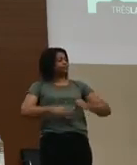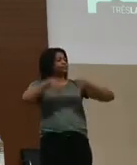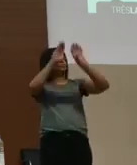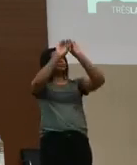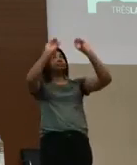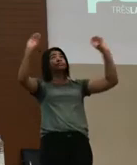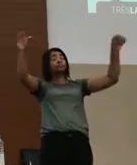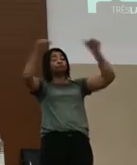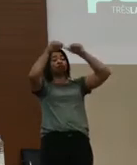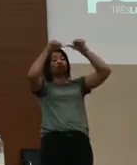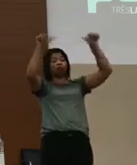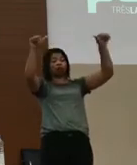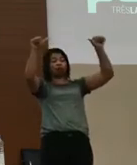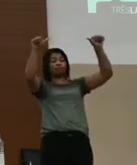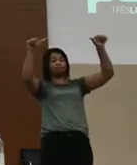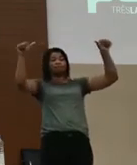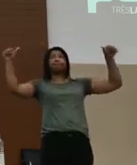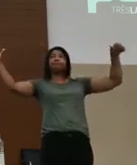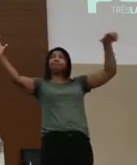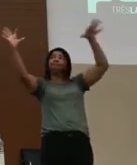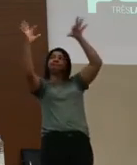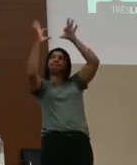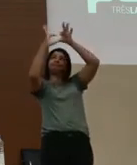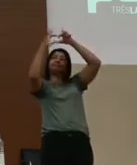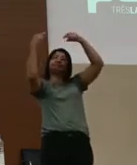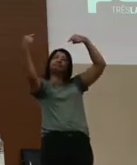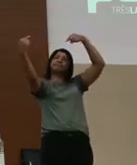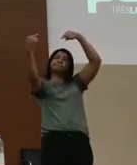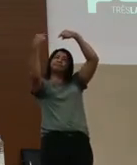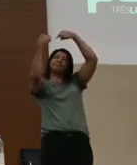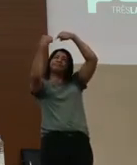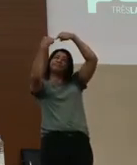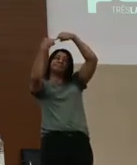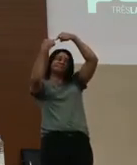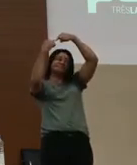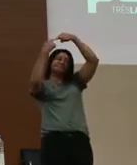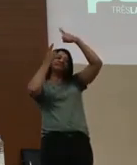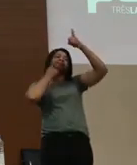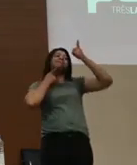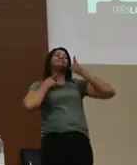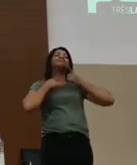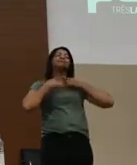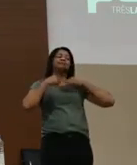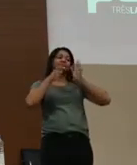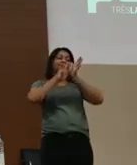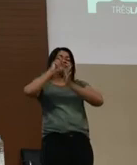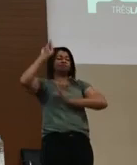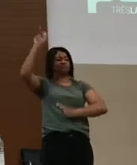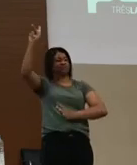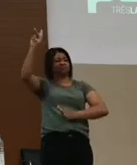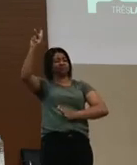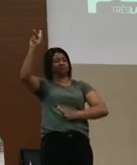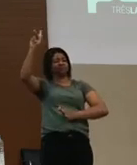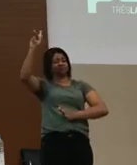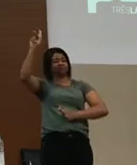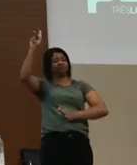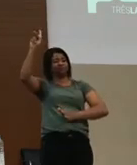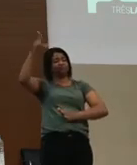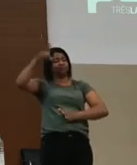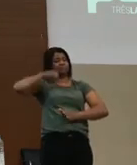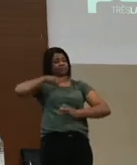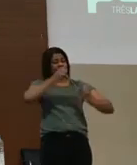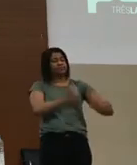de nós alinhados à vontade de Jesus. Aí sim, o poder